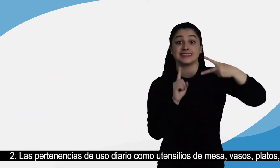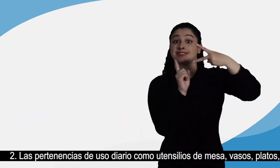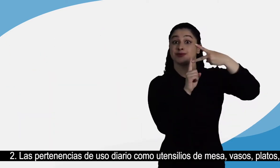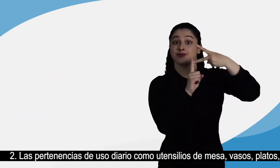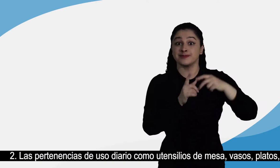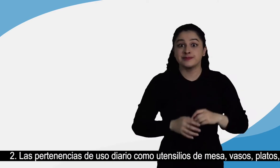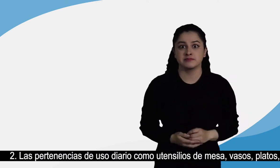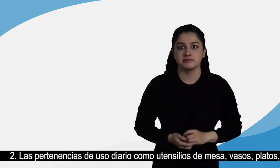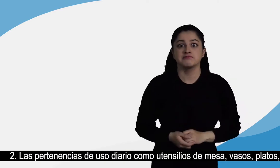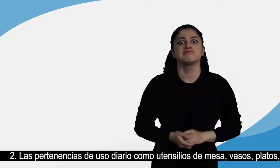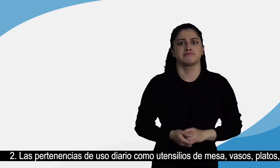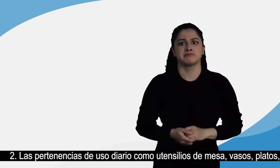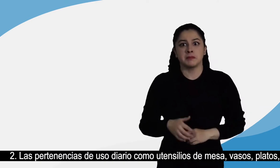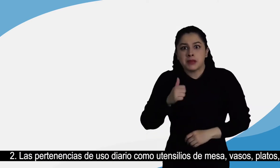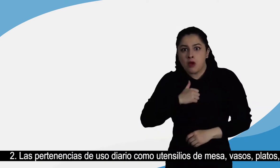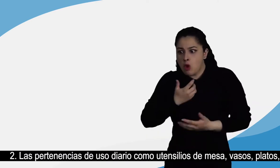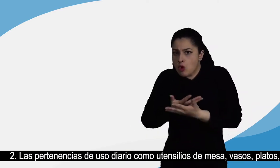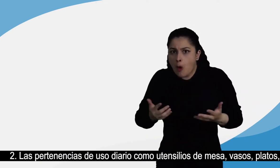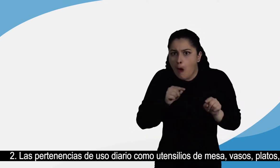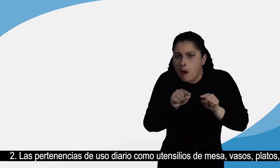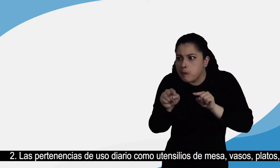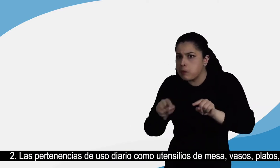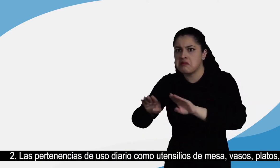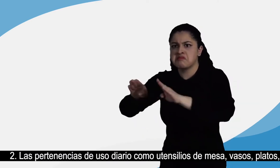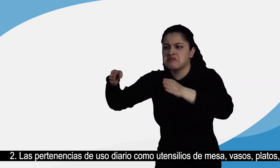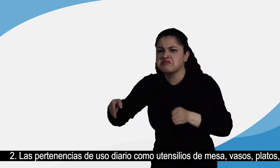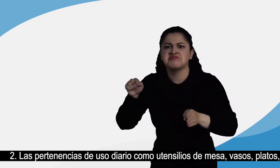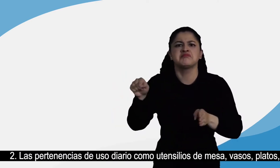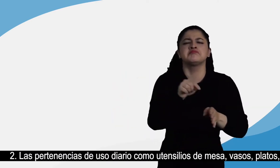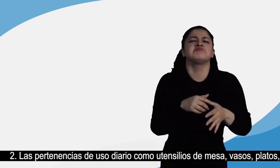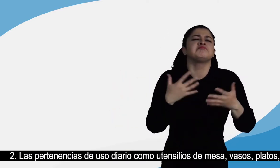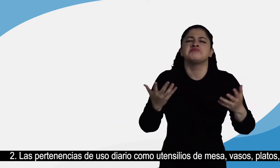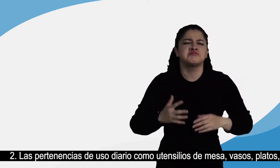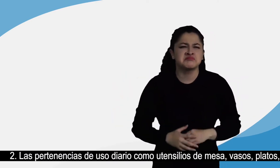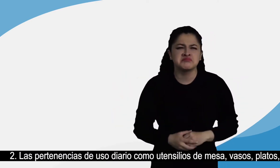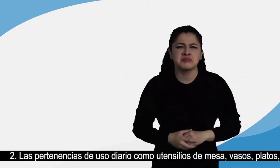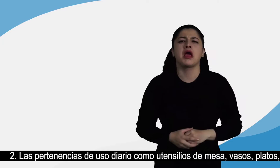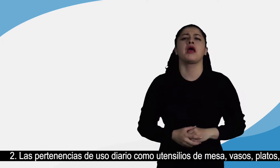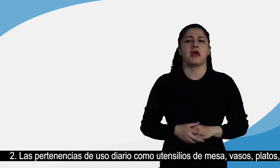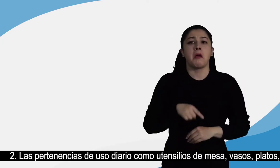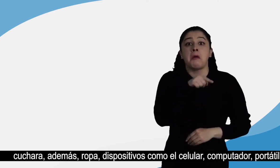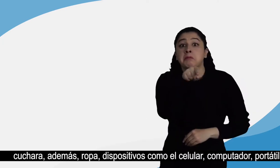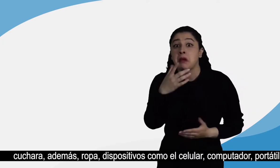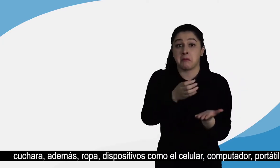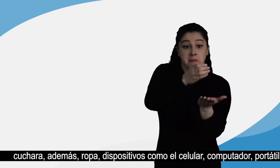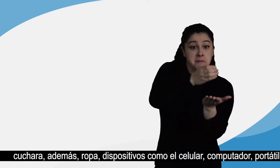Segundo, las pertenencias de uso diario Como utensilios de mesa, vasos, platos, cuchara